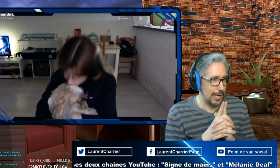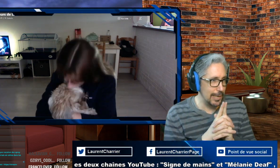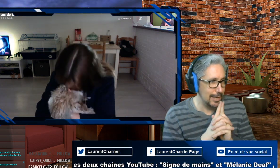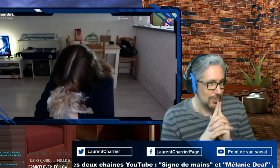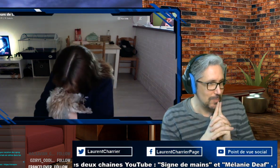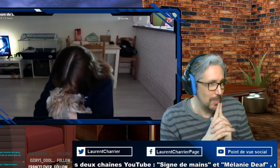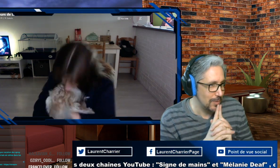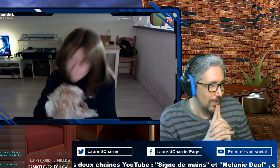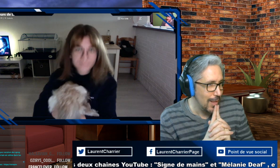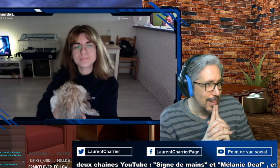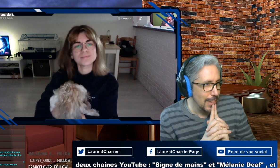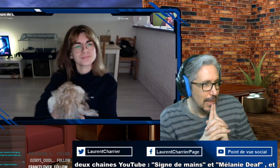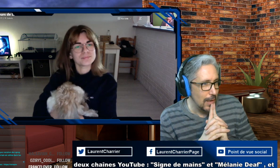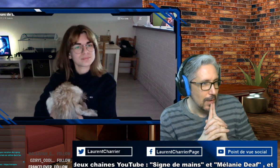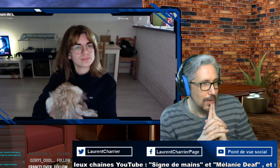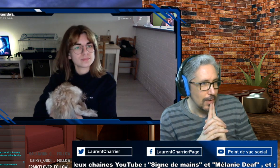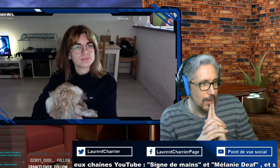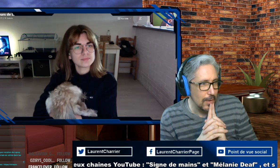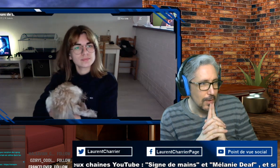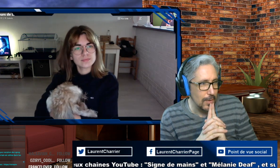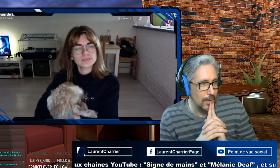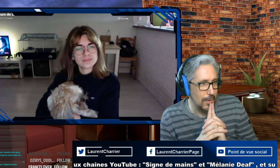Je regarde les questions en même temps.